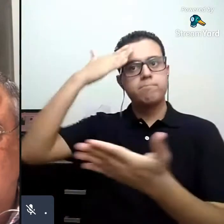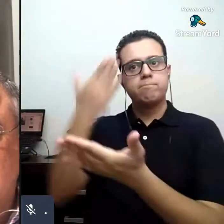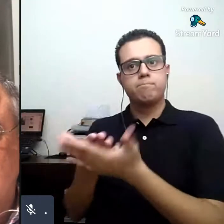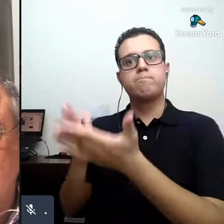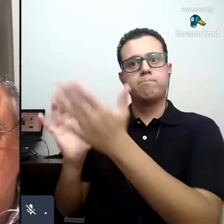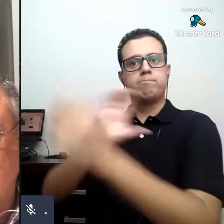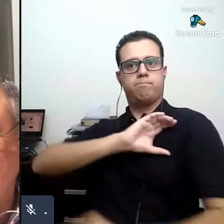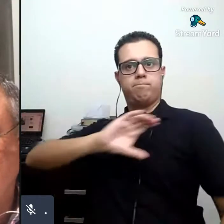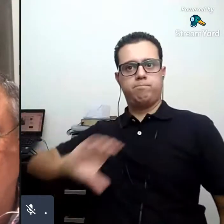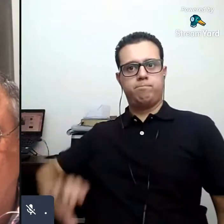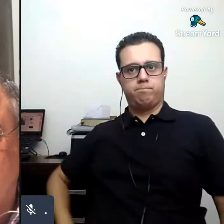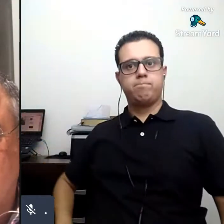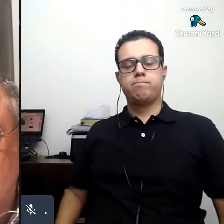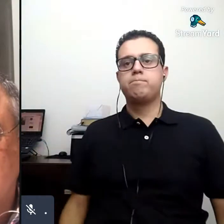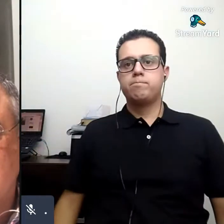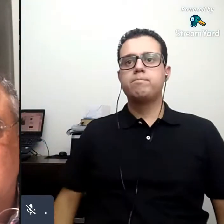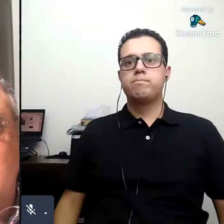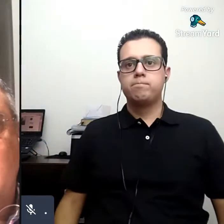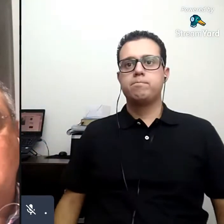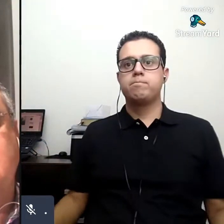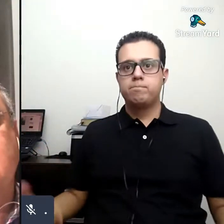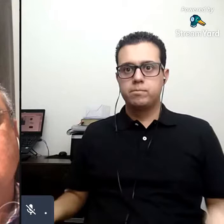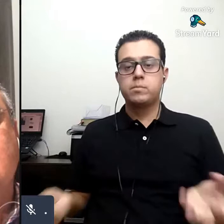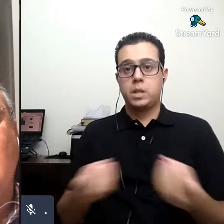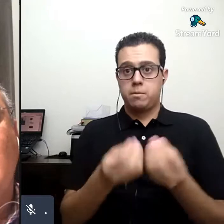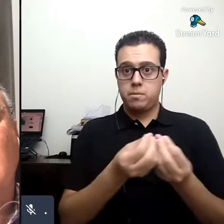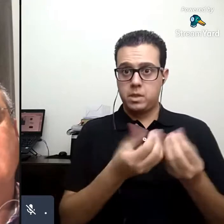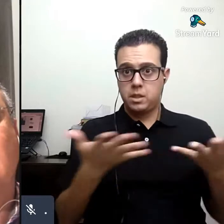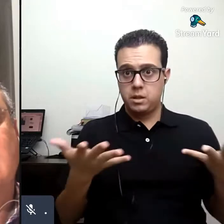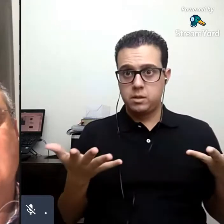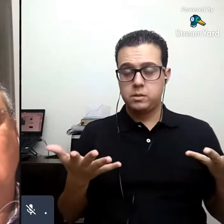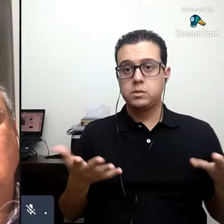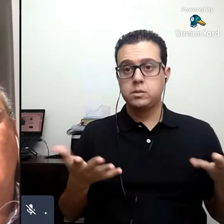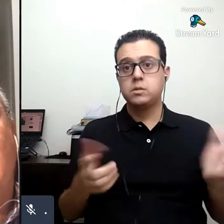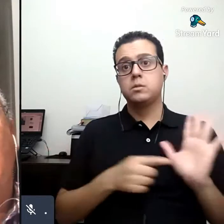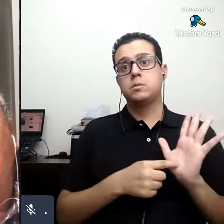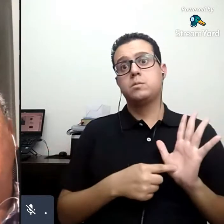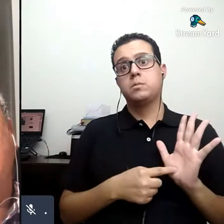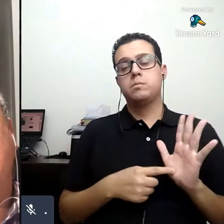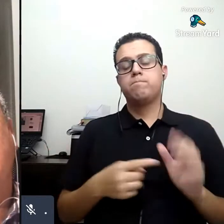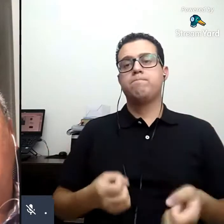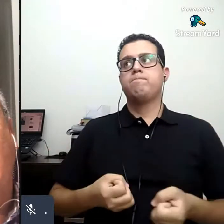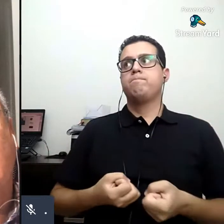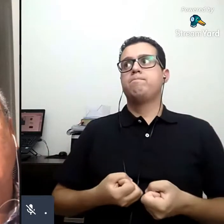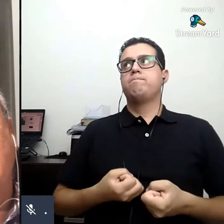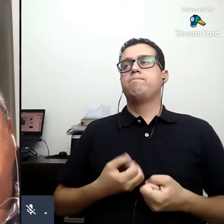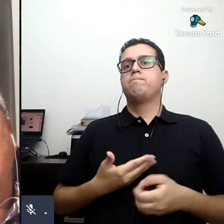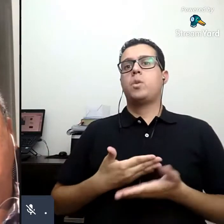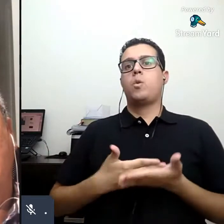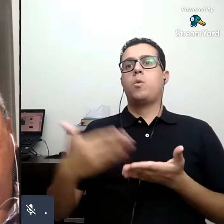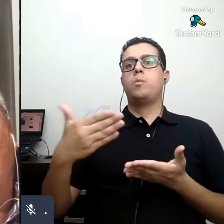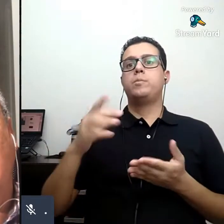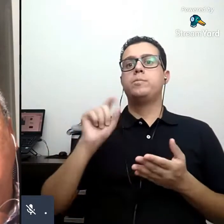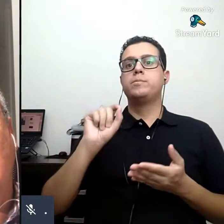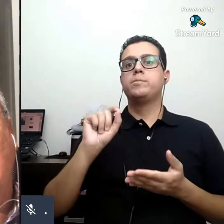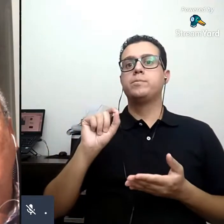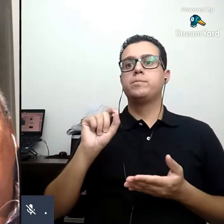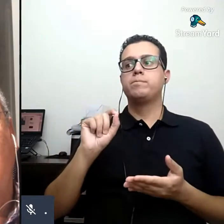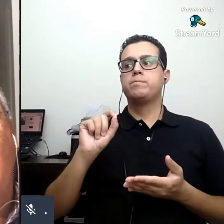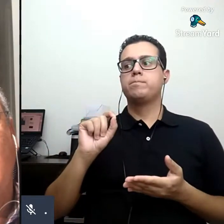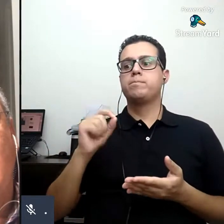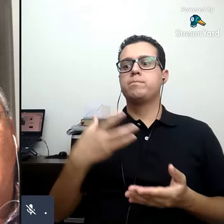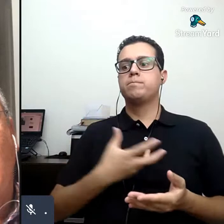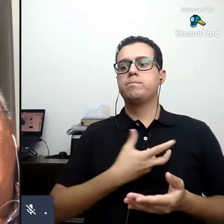no coração deste homem a salvação. Ele desperta no coração